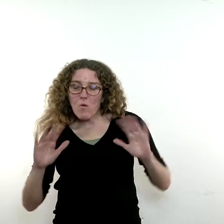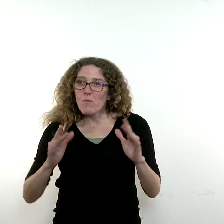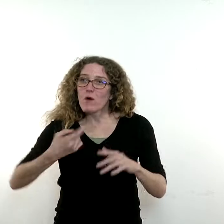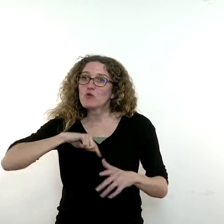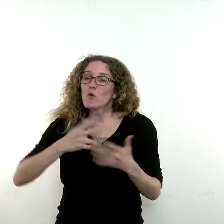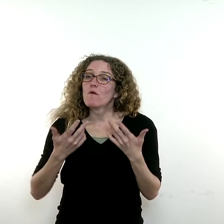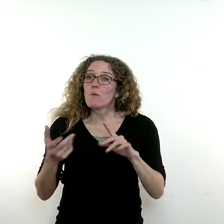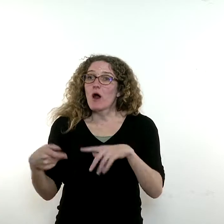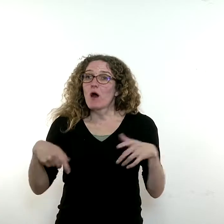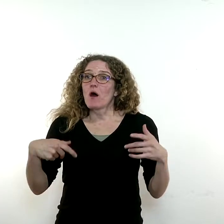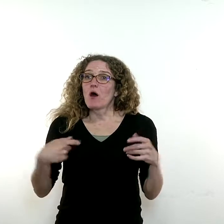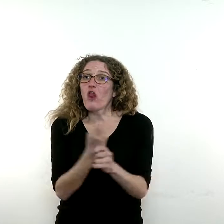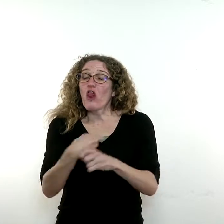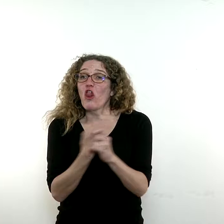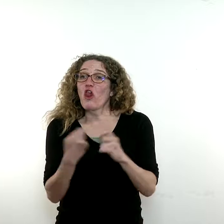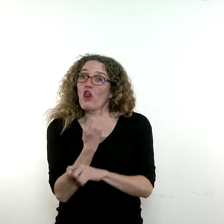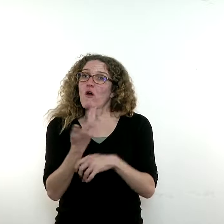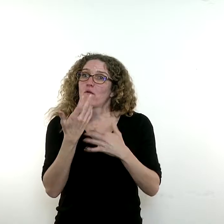Je vous propose d'applaudir Caroline Navarre.